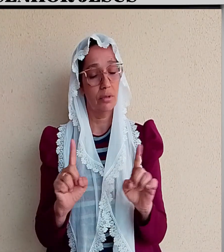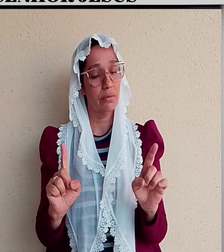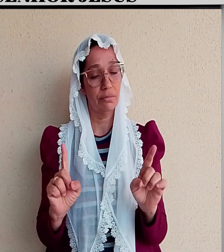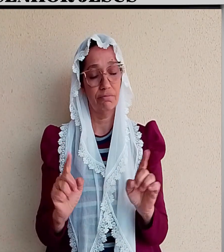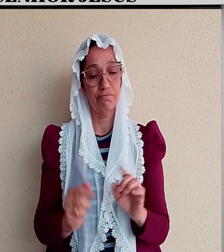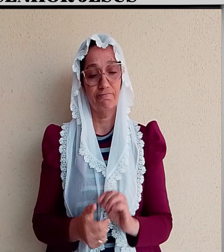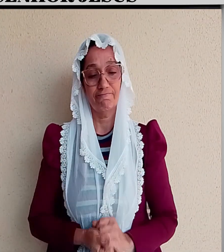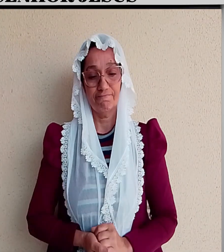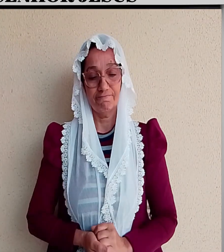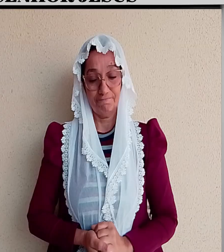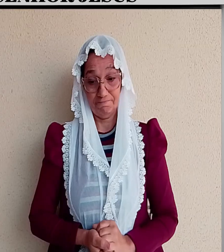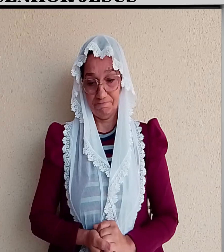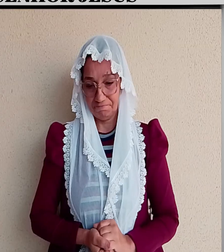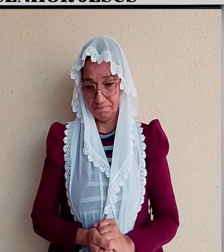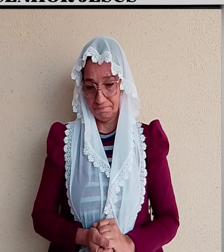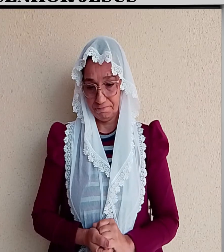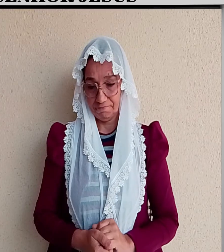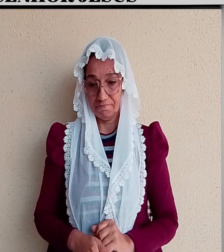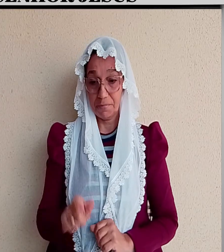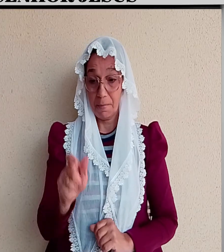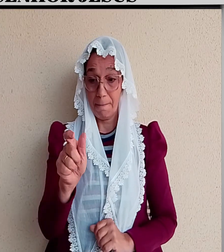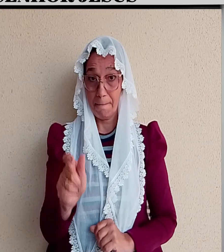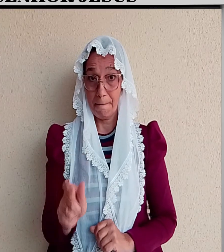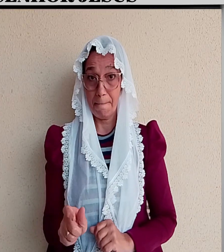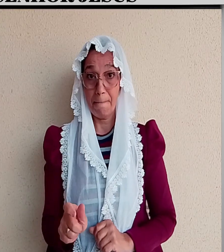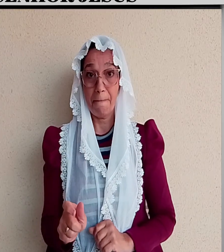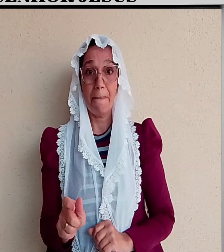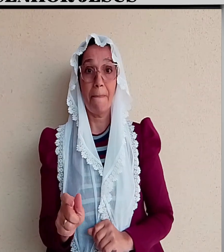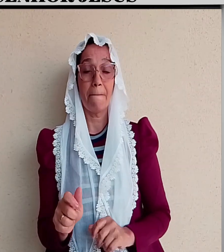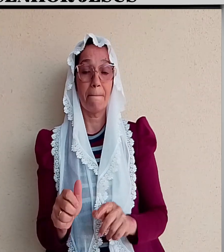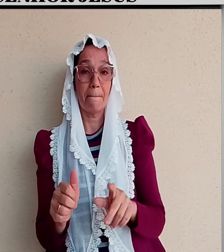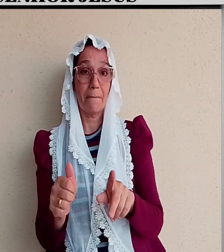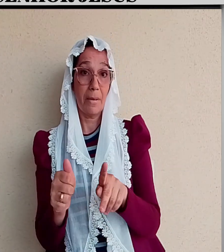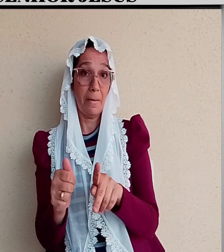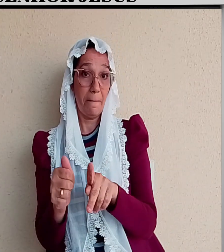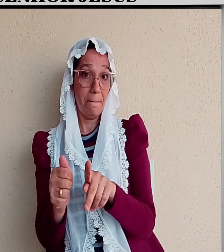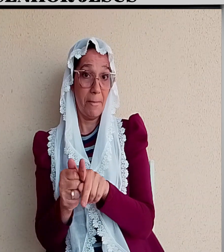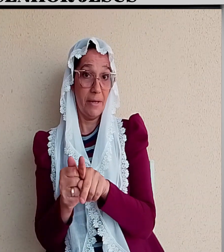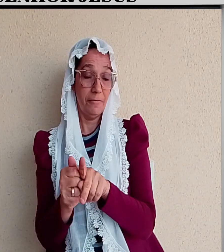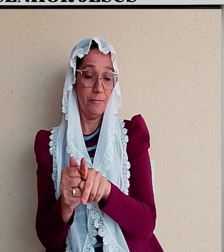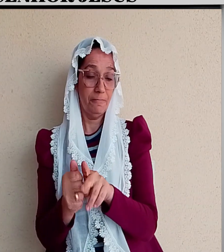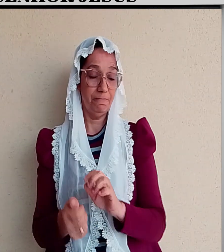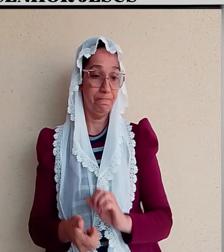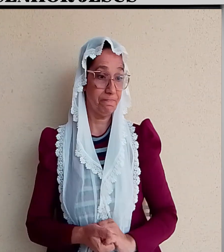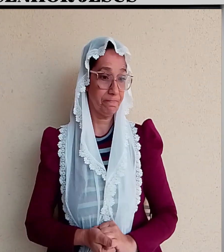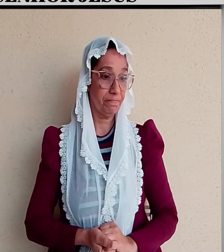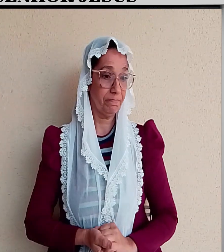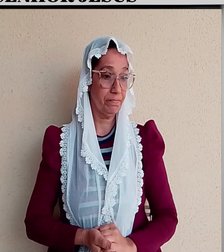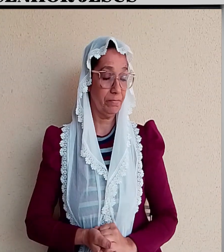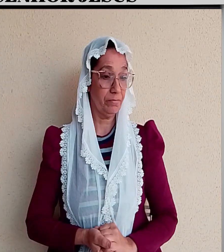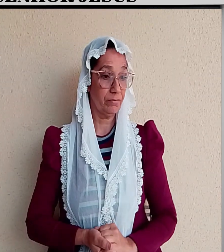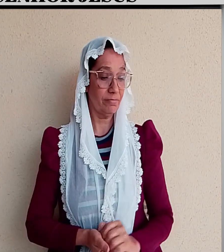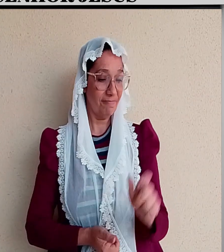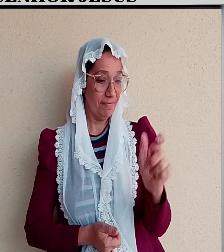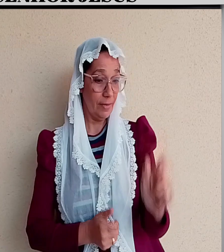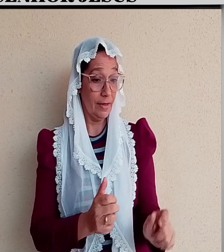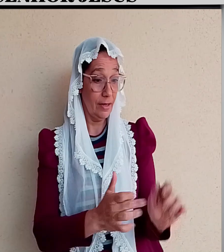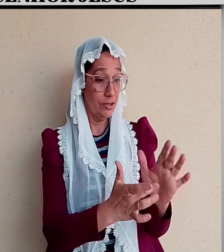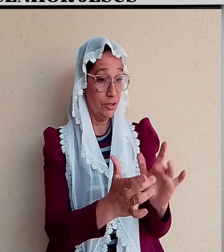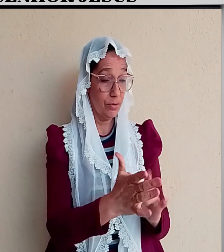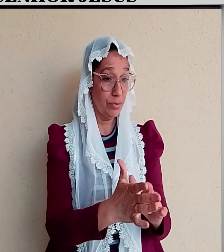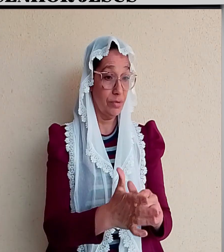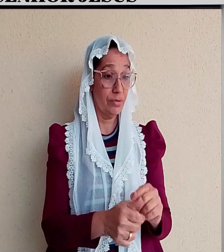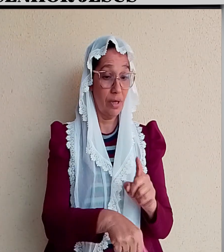quando prestes de o Senhor Jesus ser tirado do meio deles, no momento